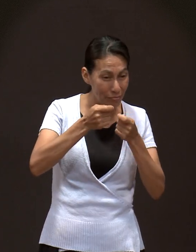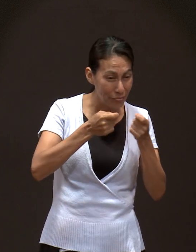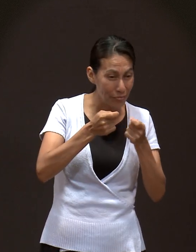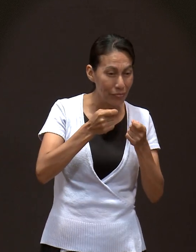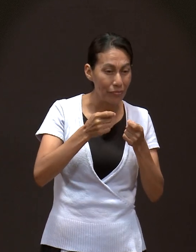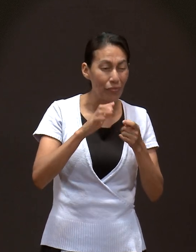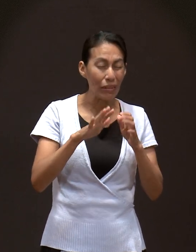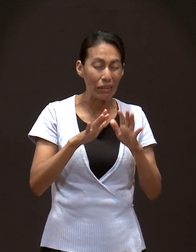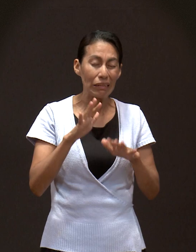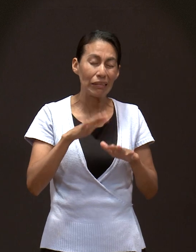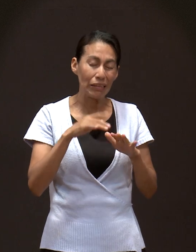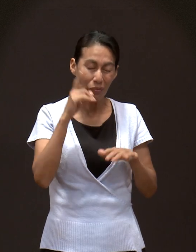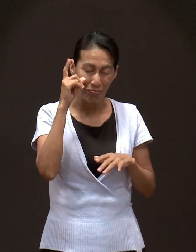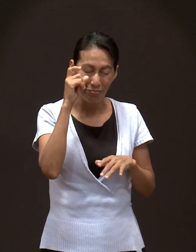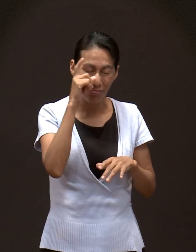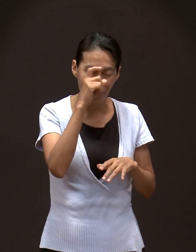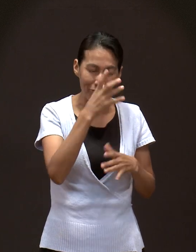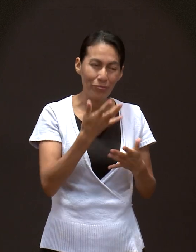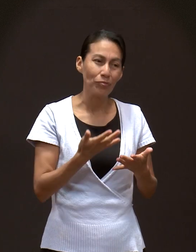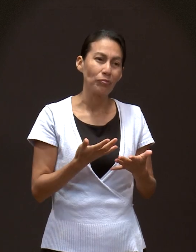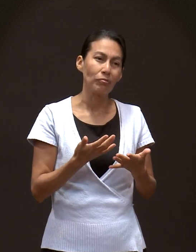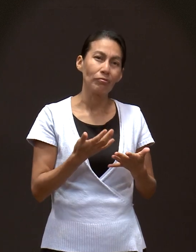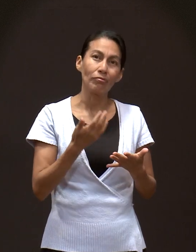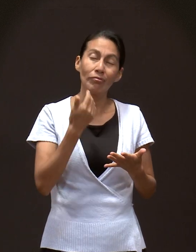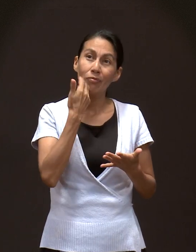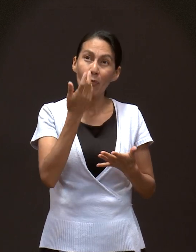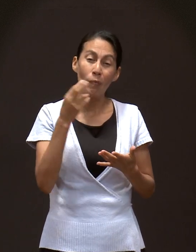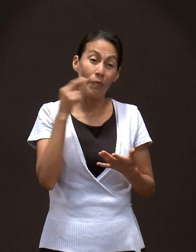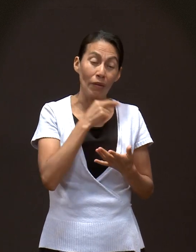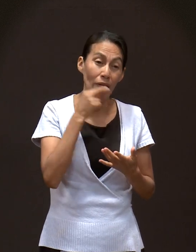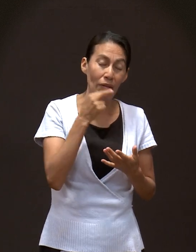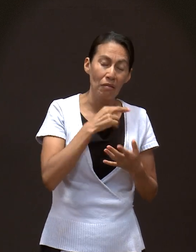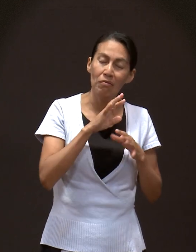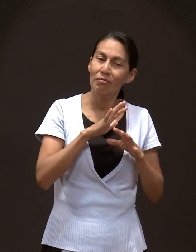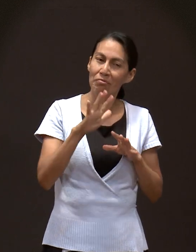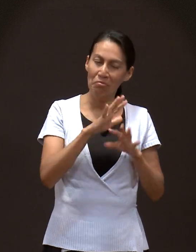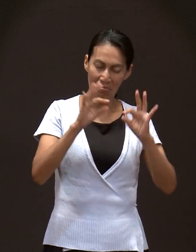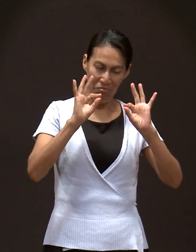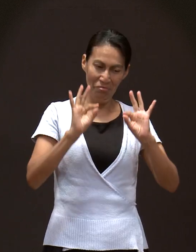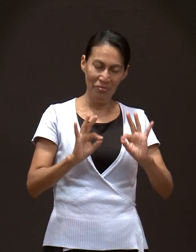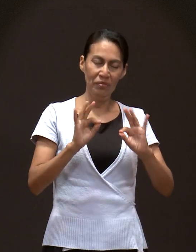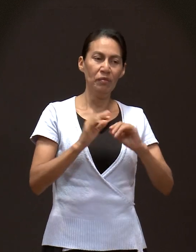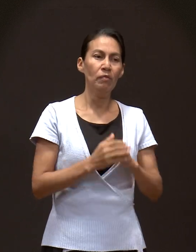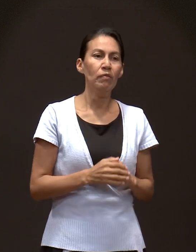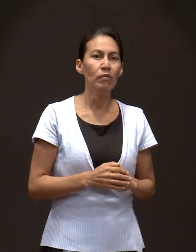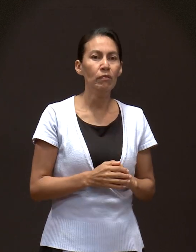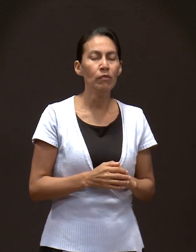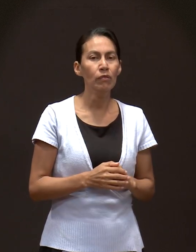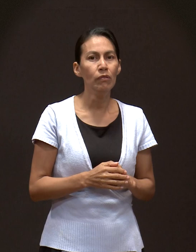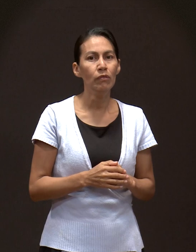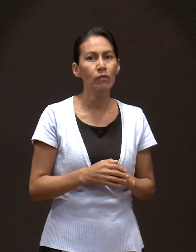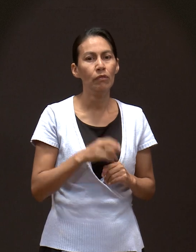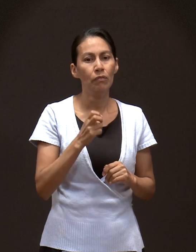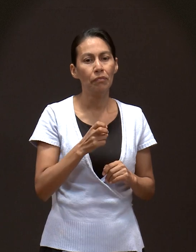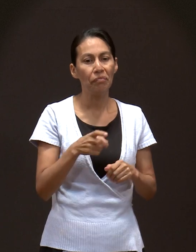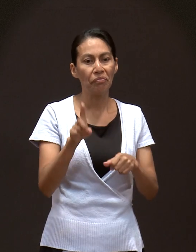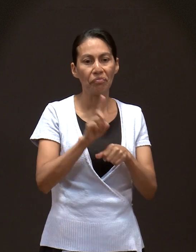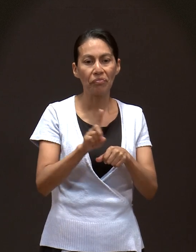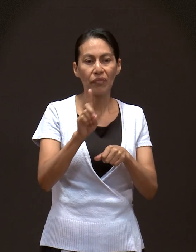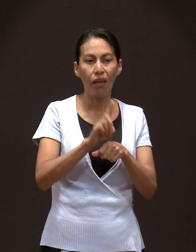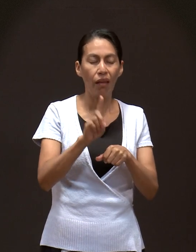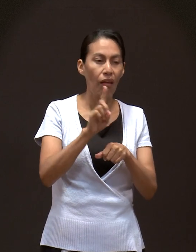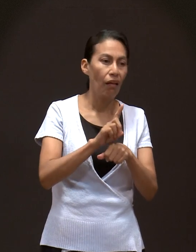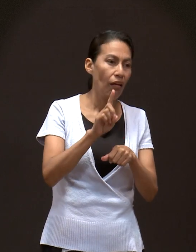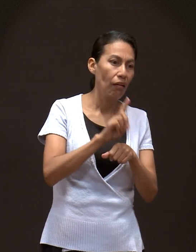control de Dios. Y aunque a cuesta, porque quisiéramos que todo fluyera rápido. Entonces,